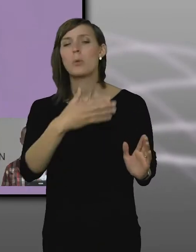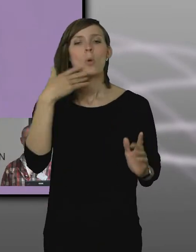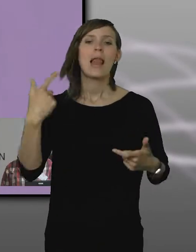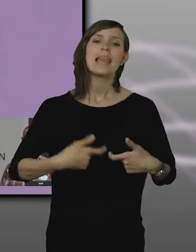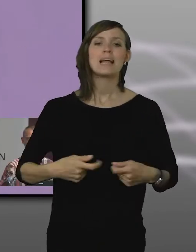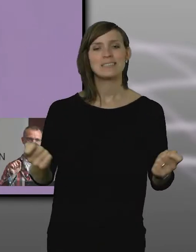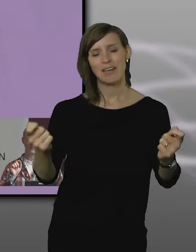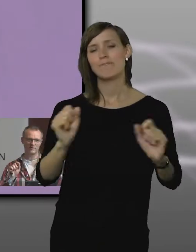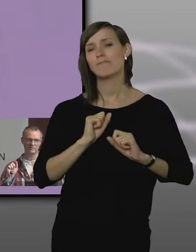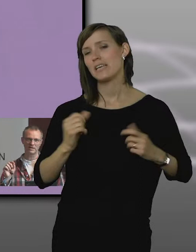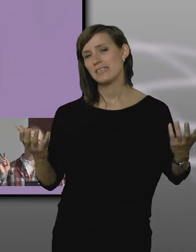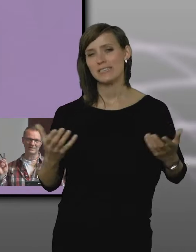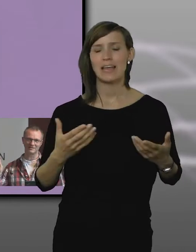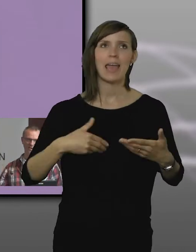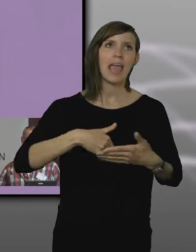ingen webbsida som heter